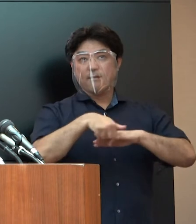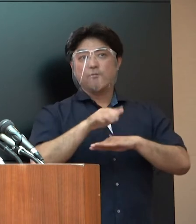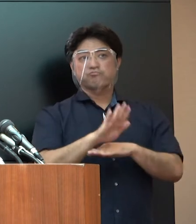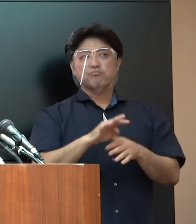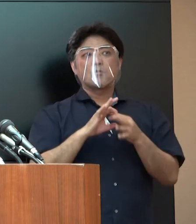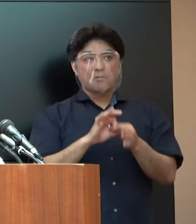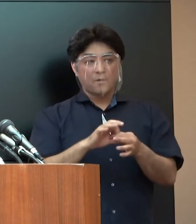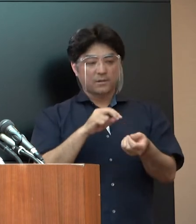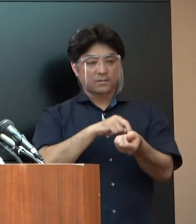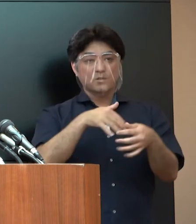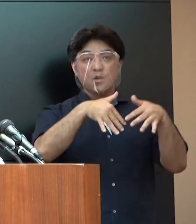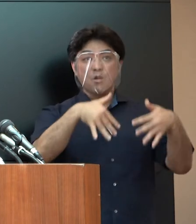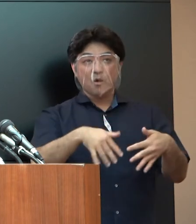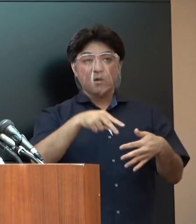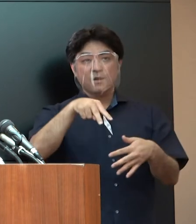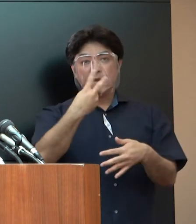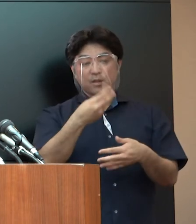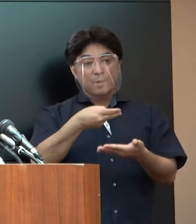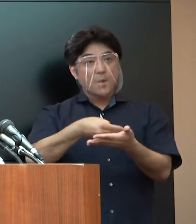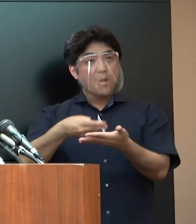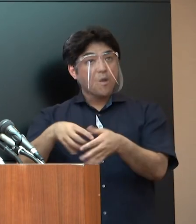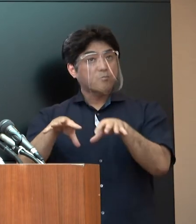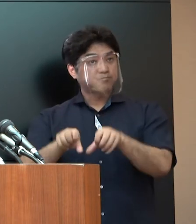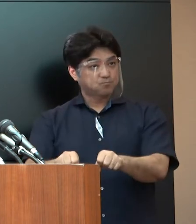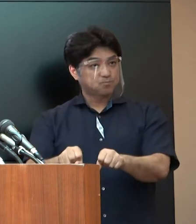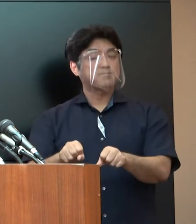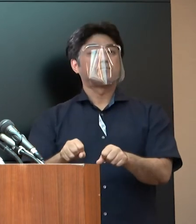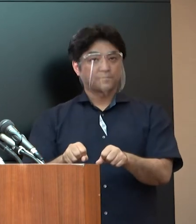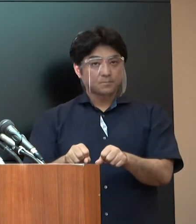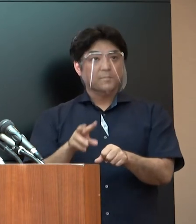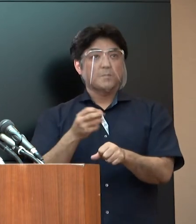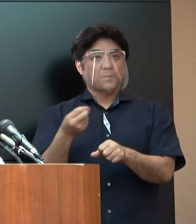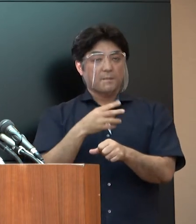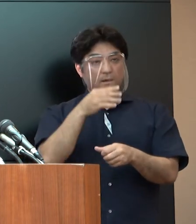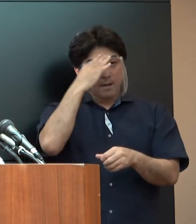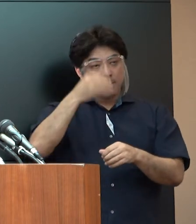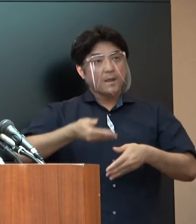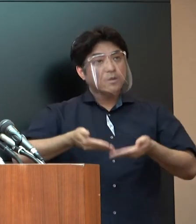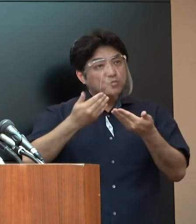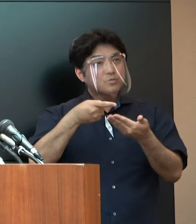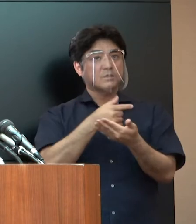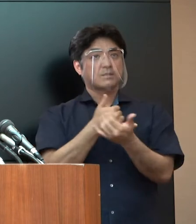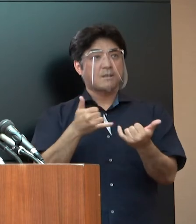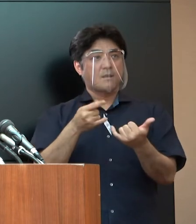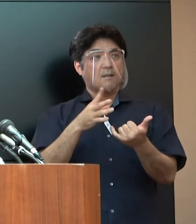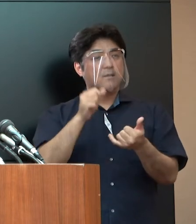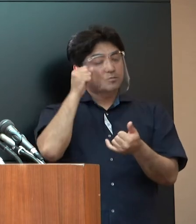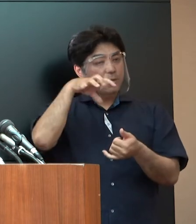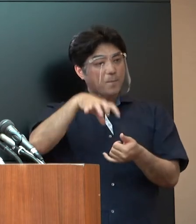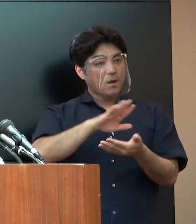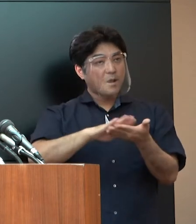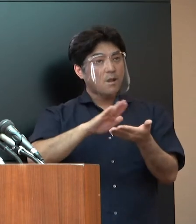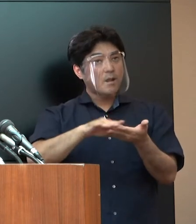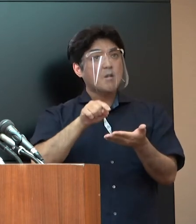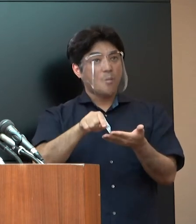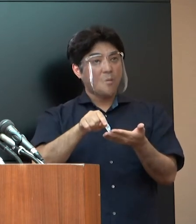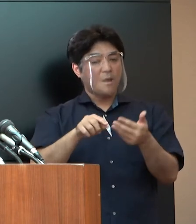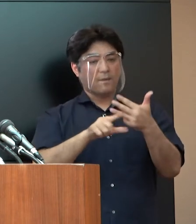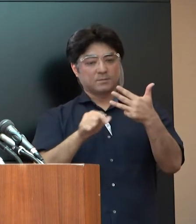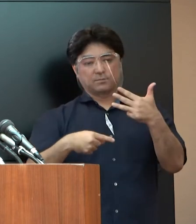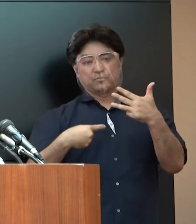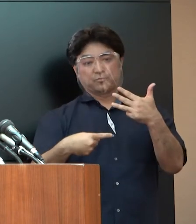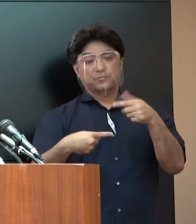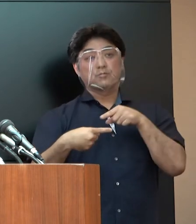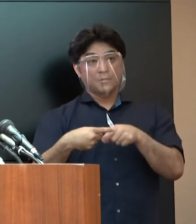医療機関において200床の病床数を確保するとともに、軽症者用の宿泊療養施設については8月1日